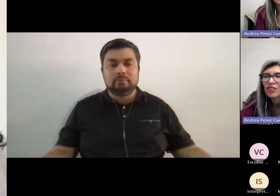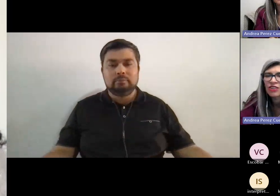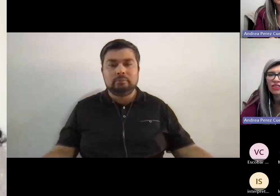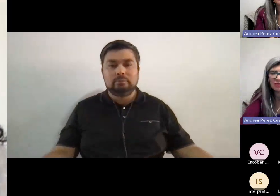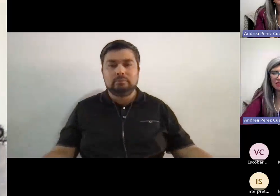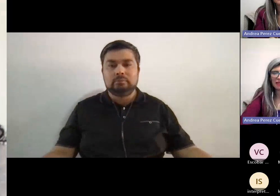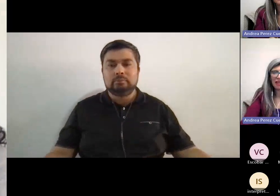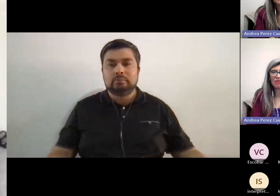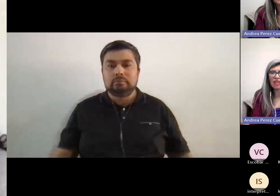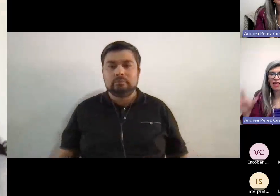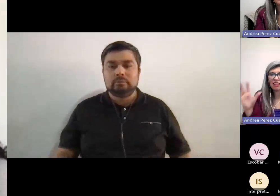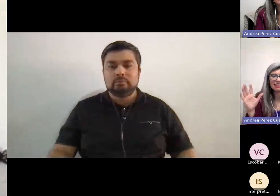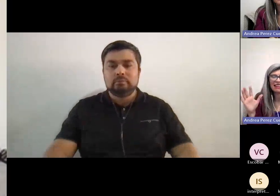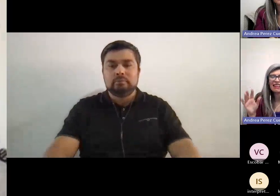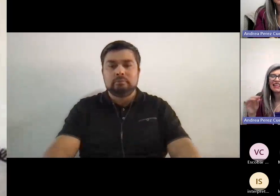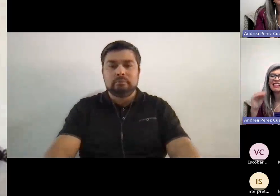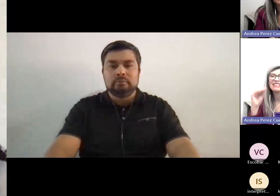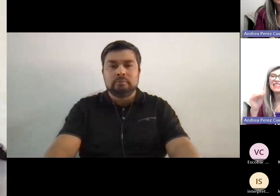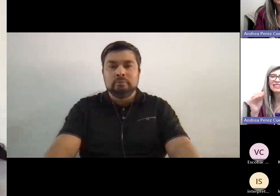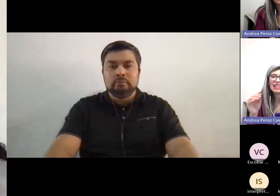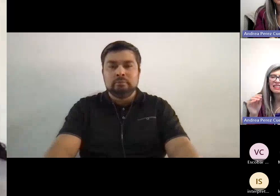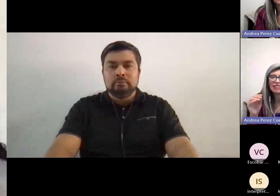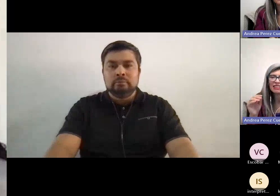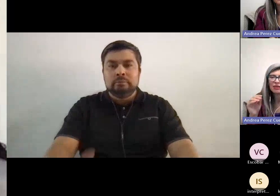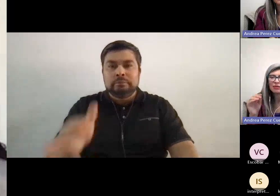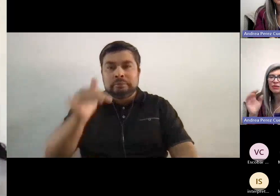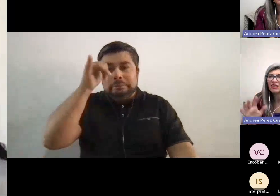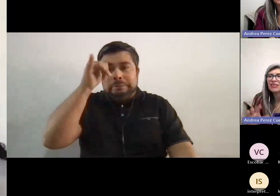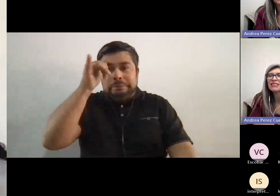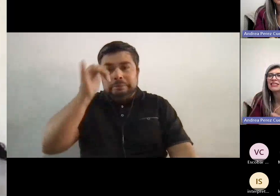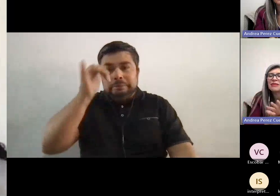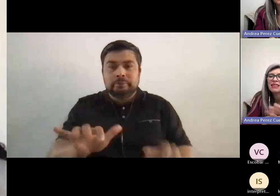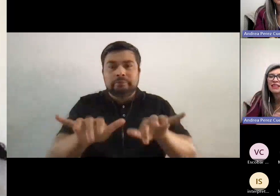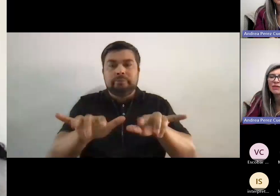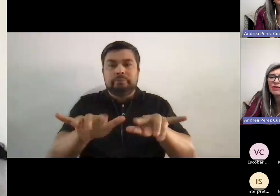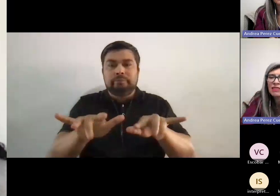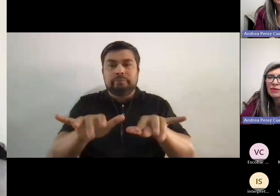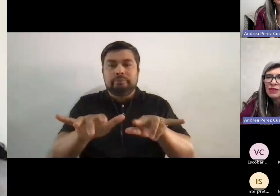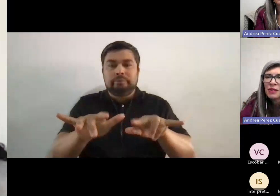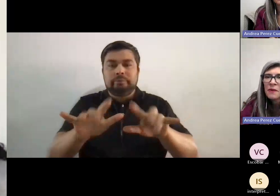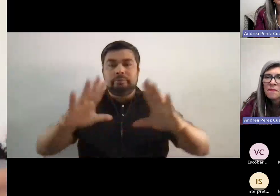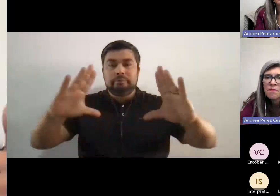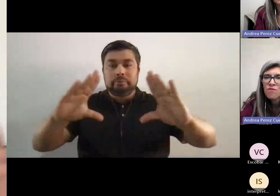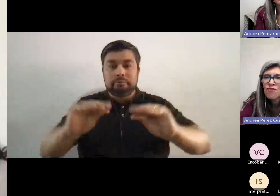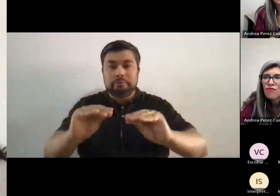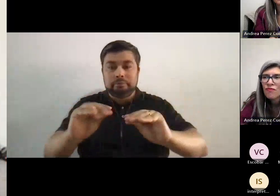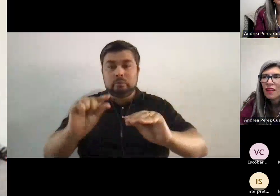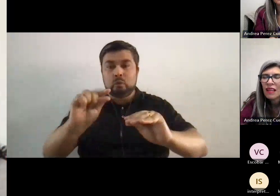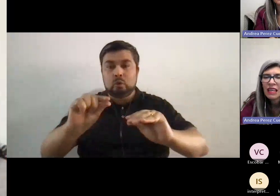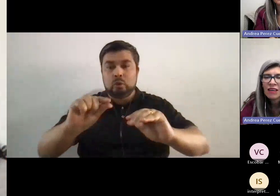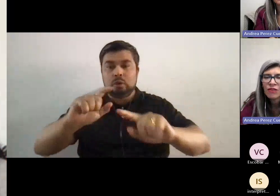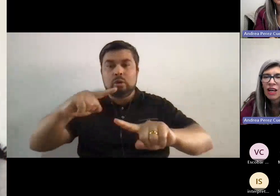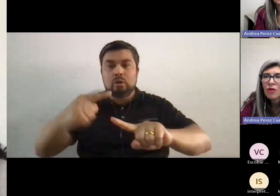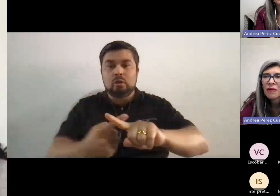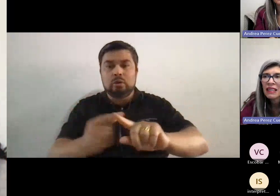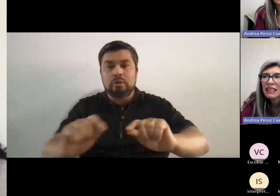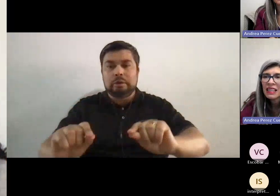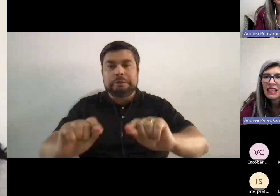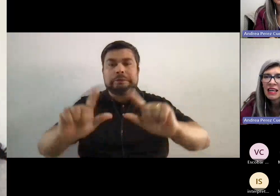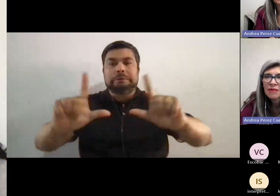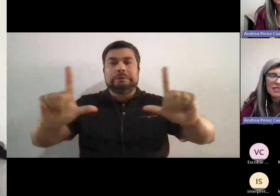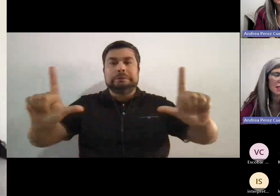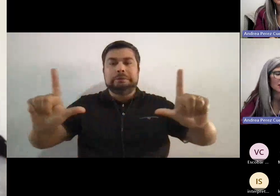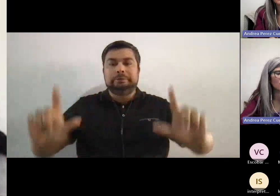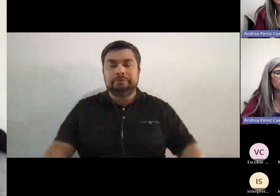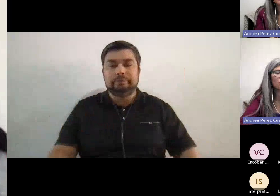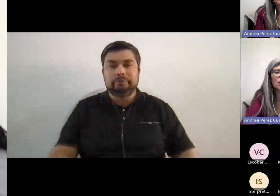Y estoy totalmente pegada. Voy a tener que reiniciar el computador. Si me dan un segundo, voy a compartir